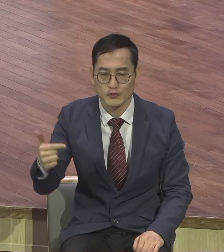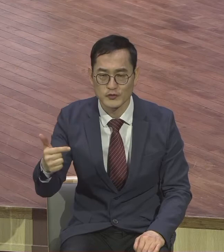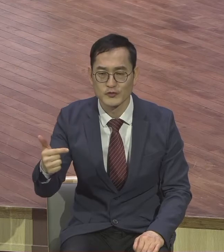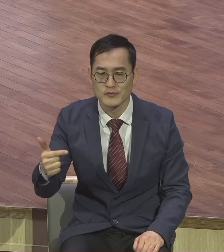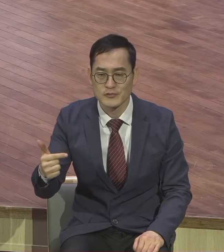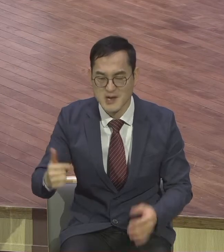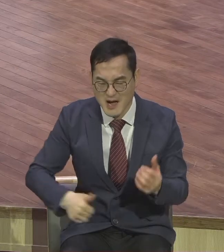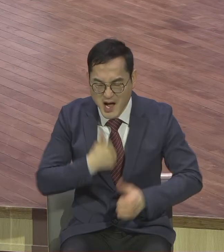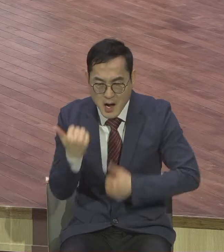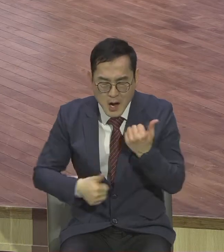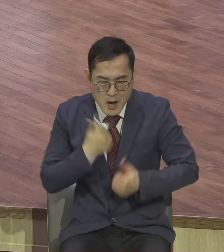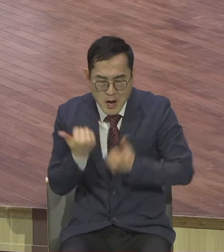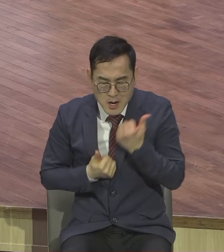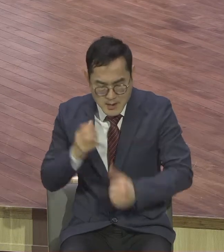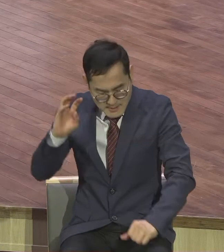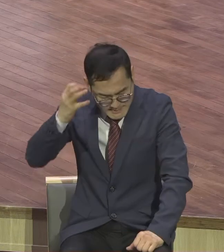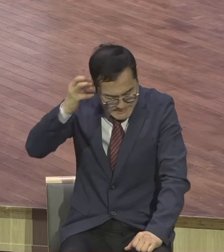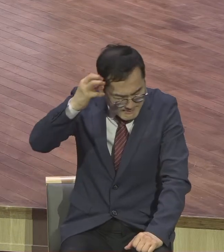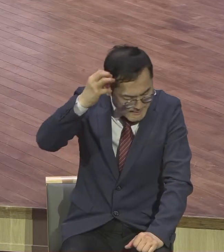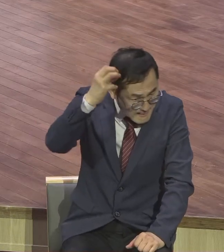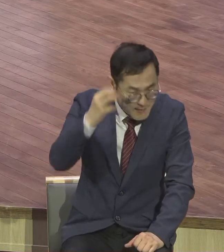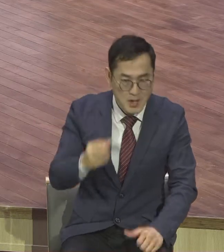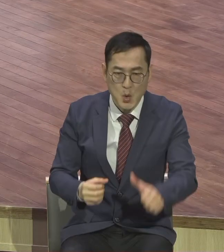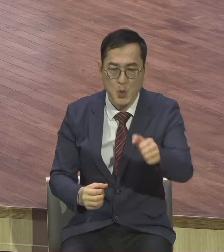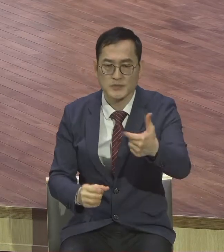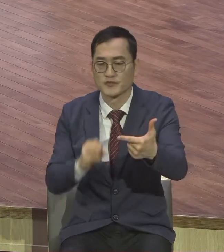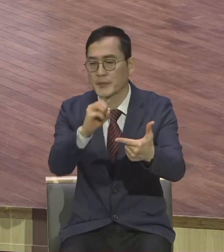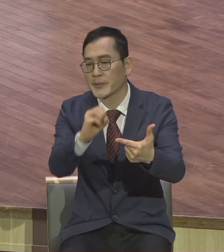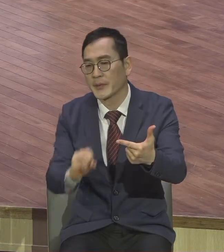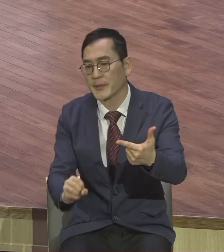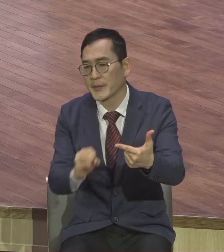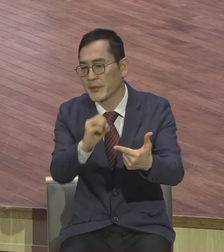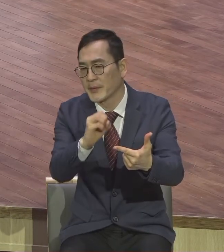만성 울분 상태 건드리면 터져